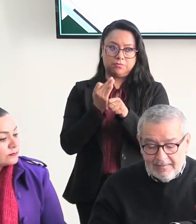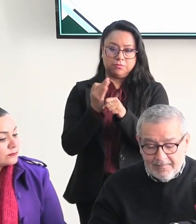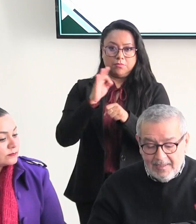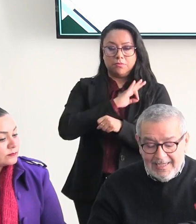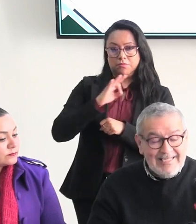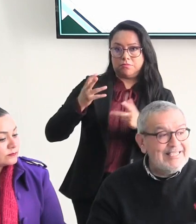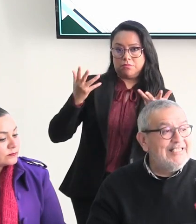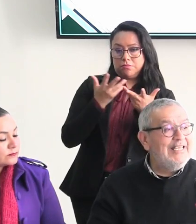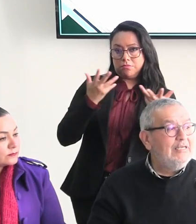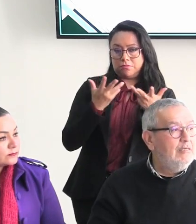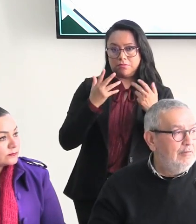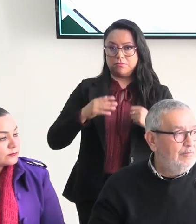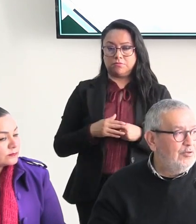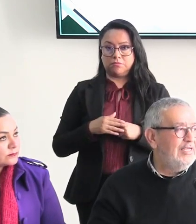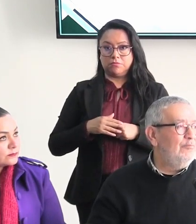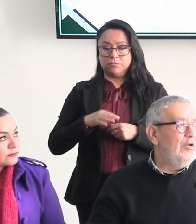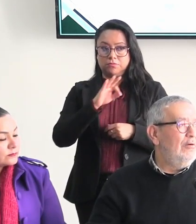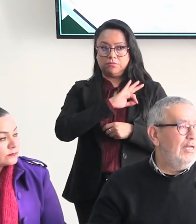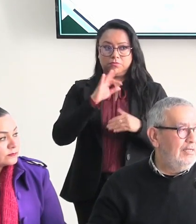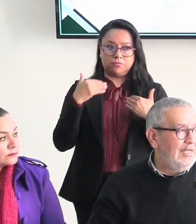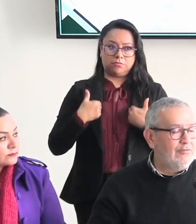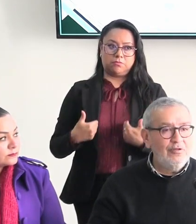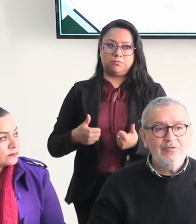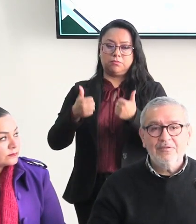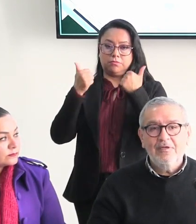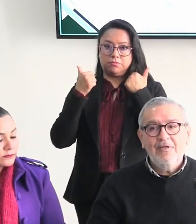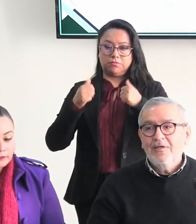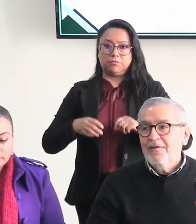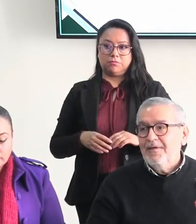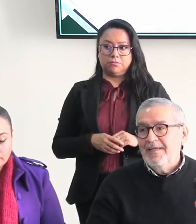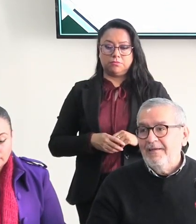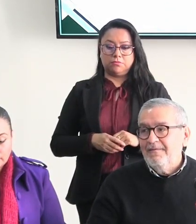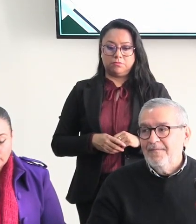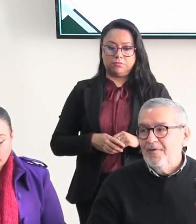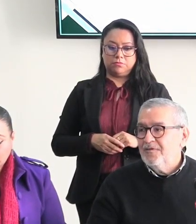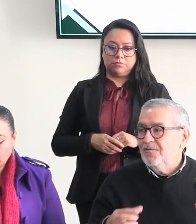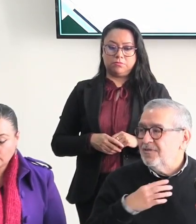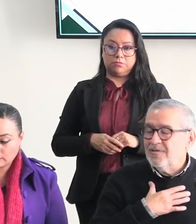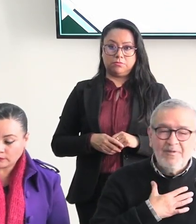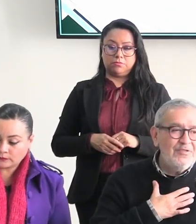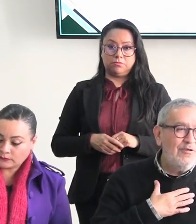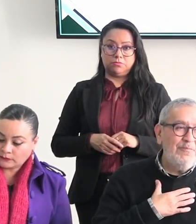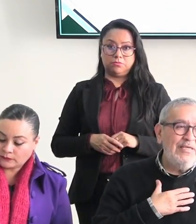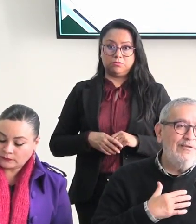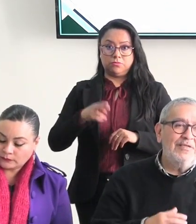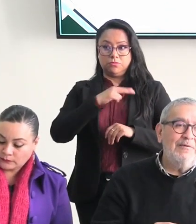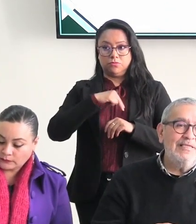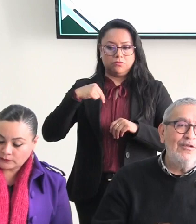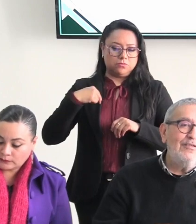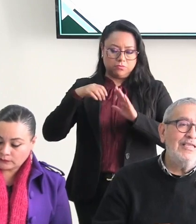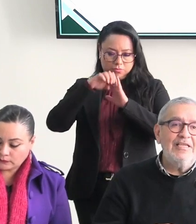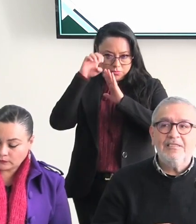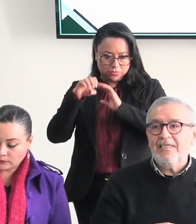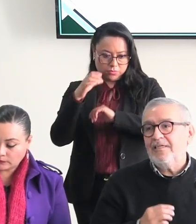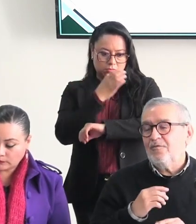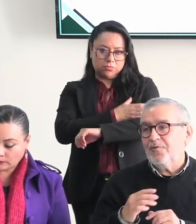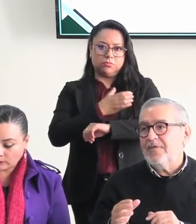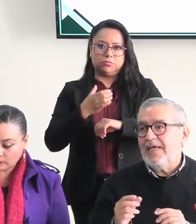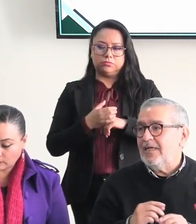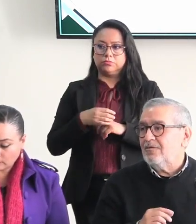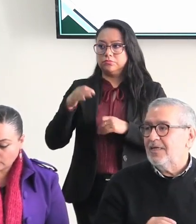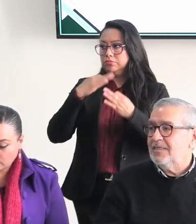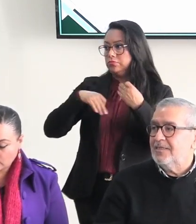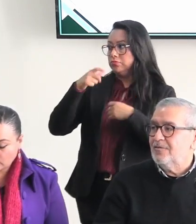hacerlos entender, por ejemplo, ahora, a todos, nuestros mismos compañeros, a ver, todos quieren sí